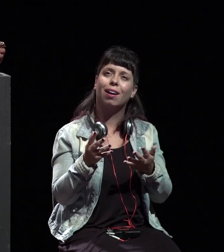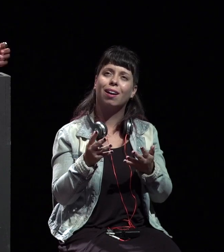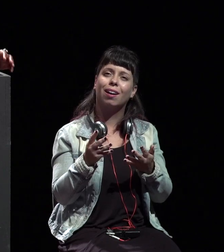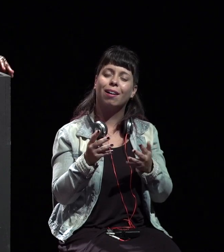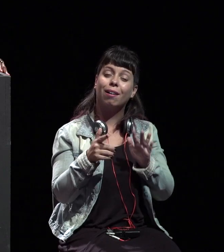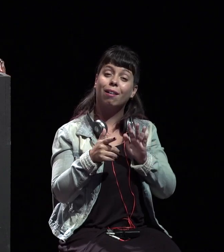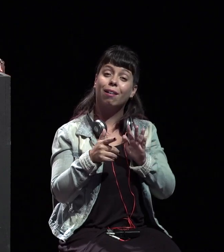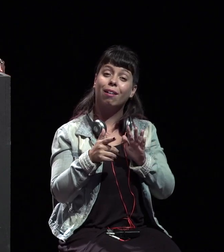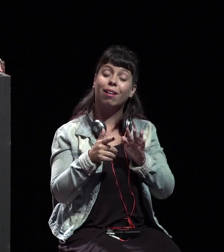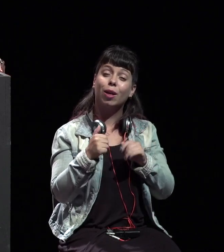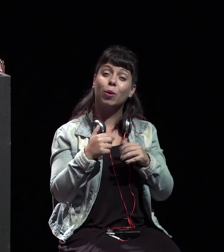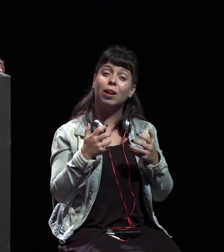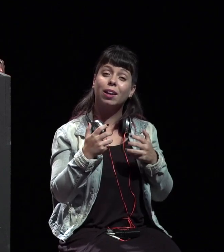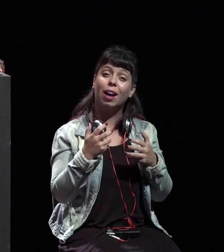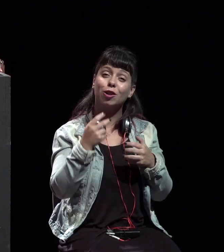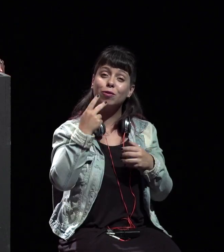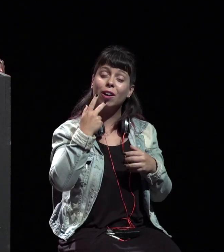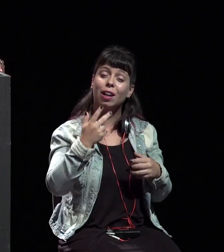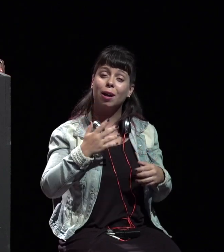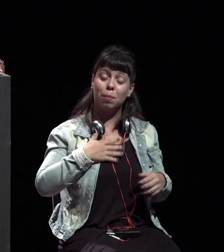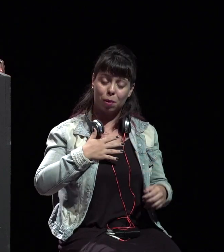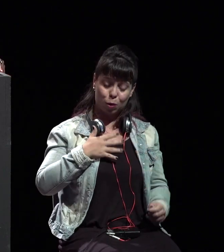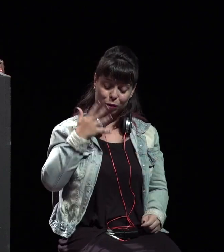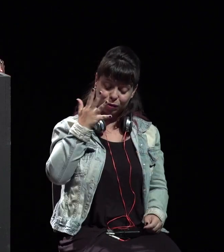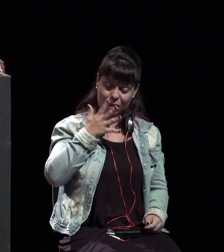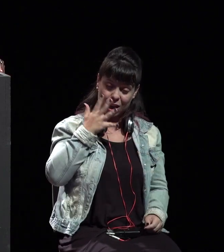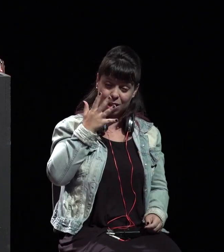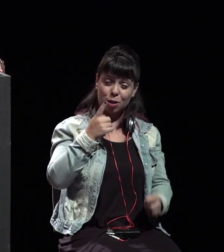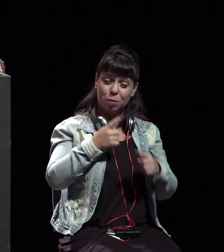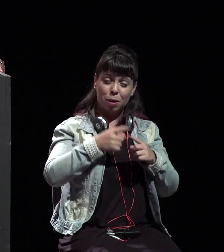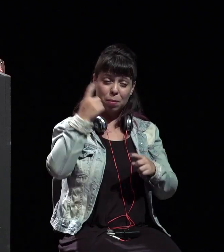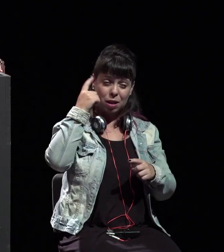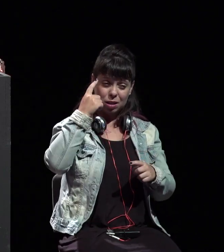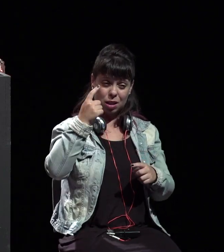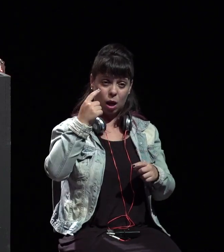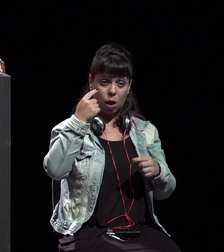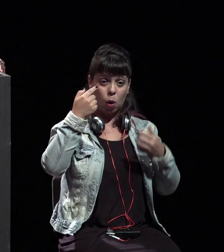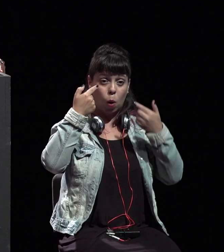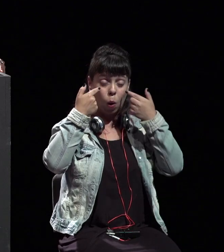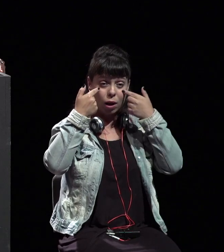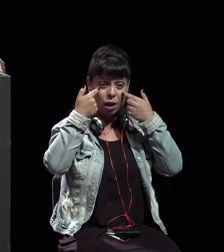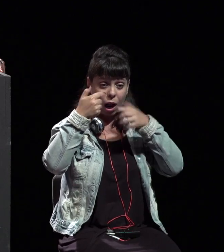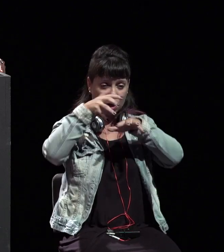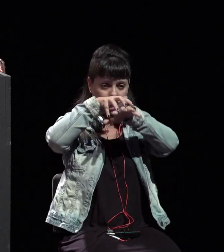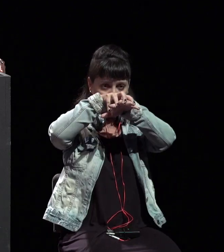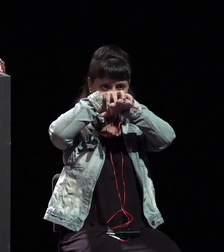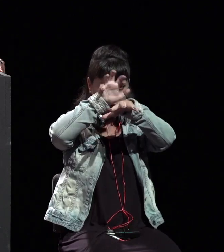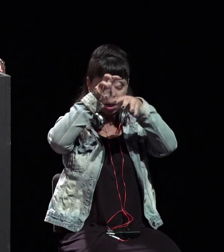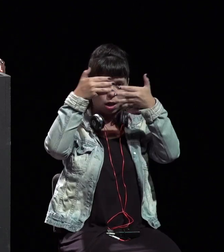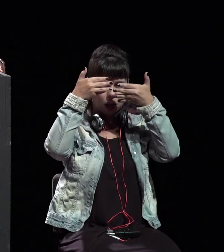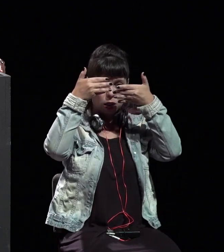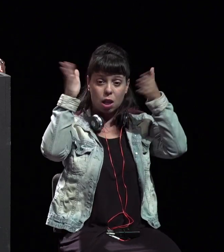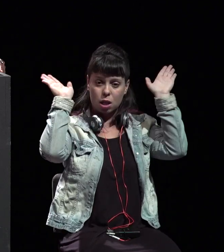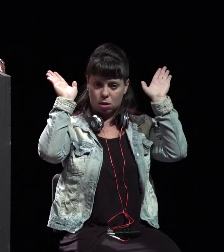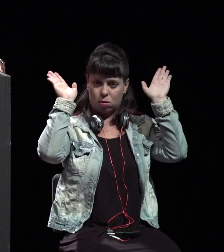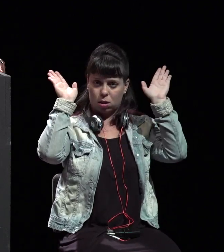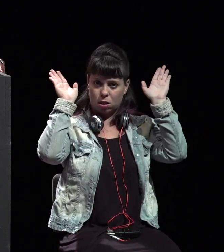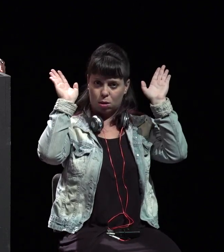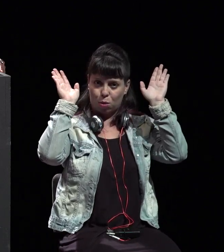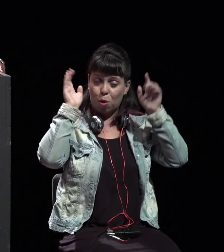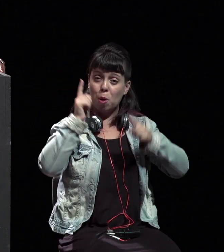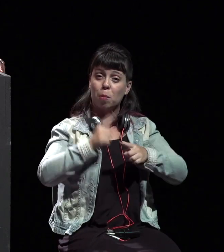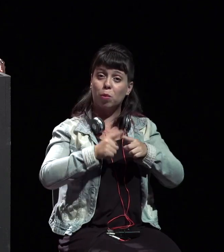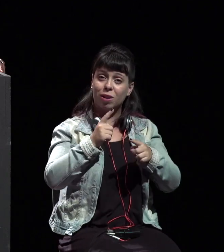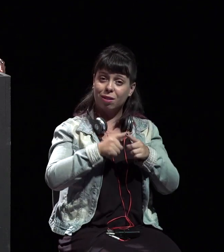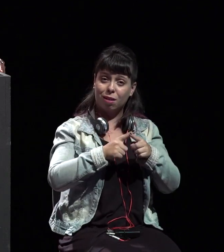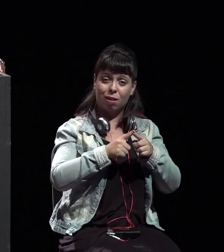mostra o trajeto da minha fala, porque pensar descolonização do olhar já que, de fato, imagem e